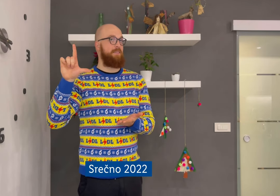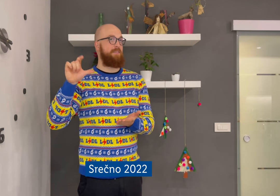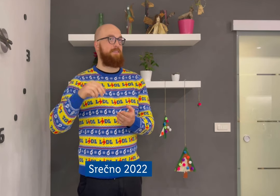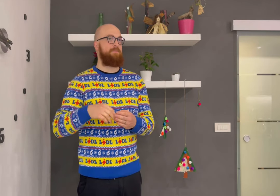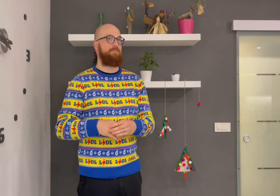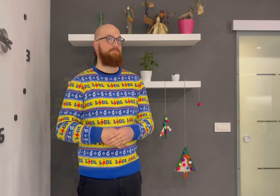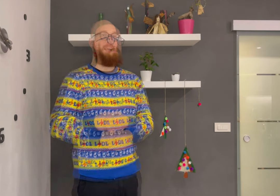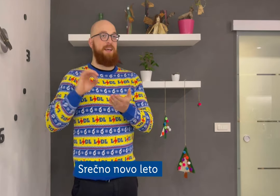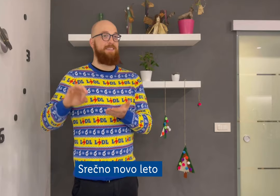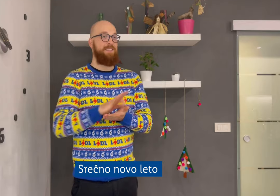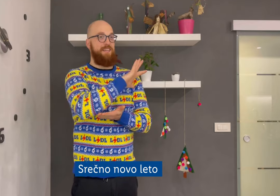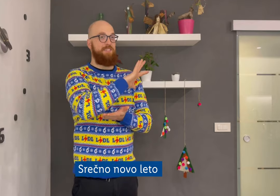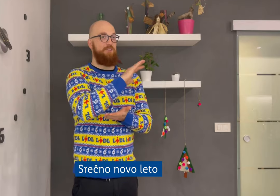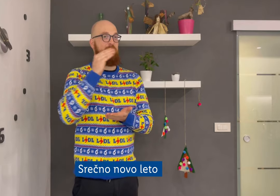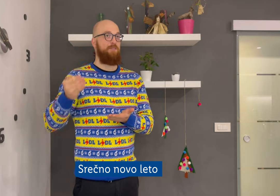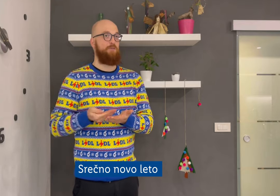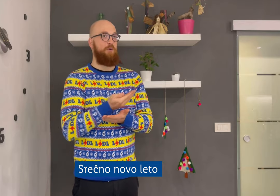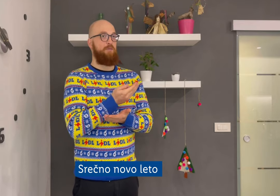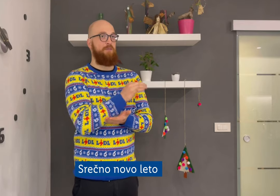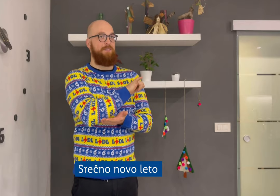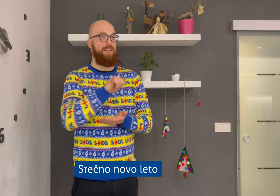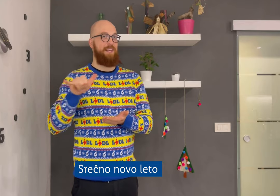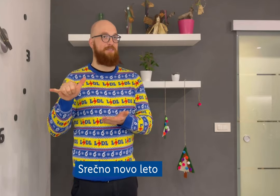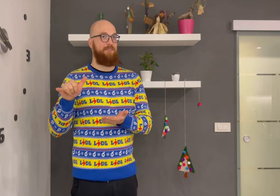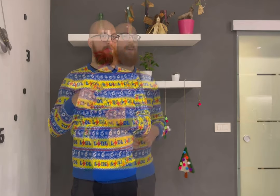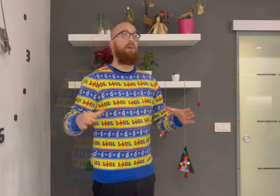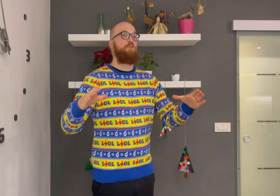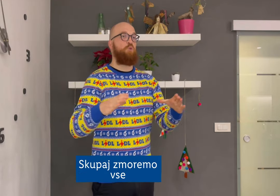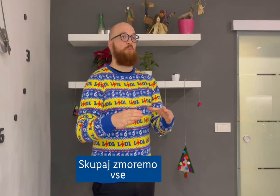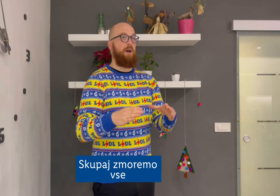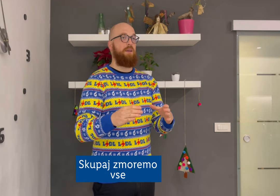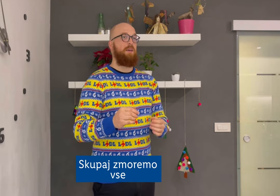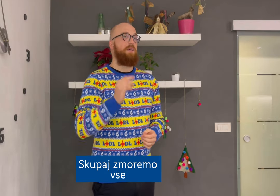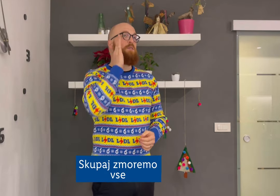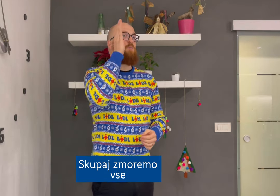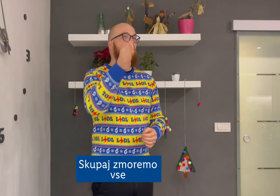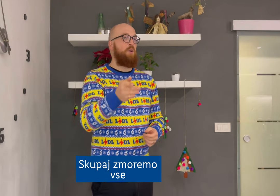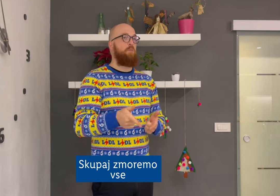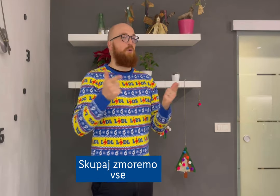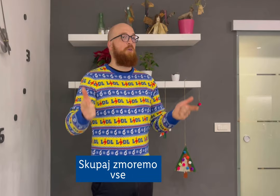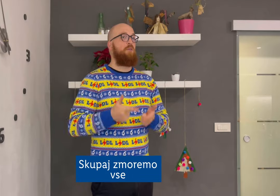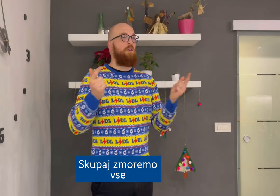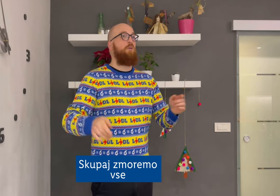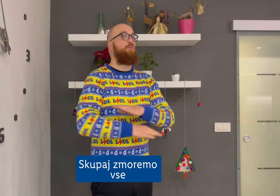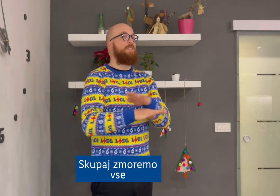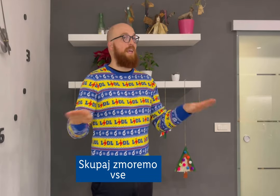2022. Srečno novo leto. Skupaj zmoremo vse.